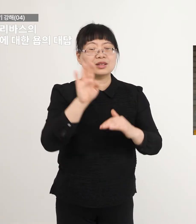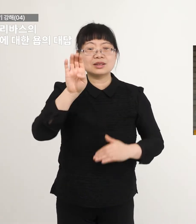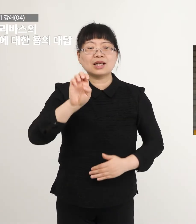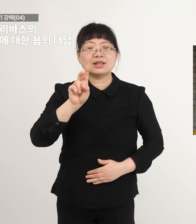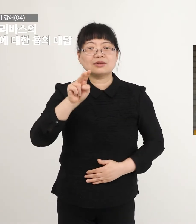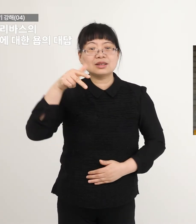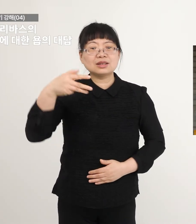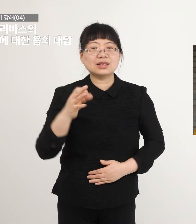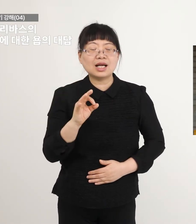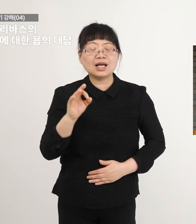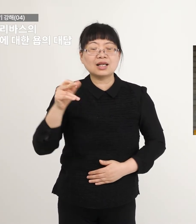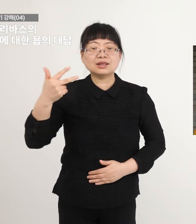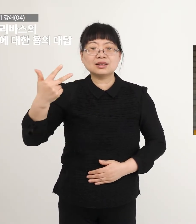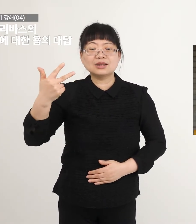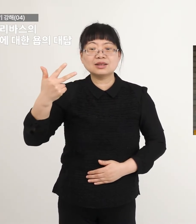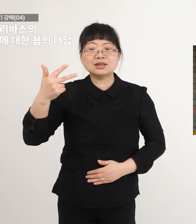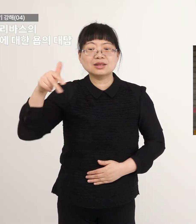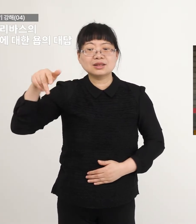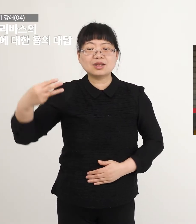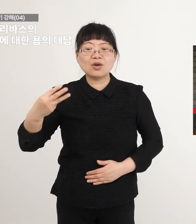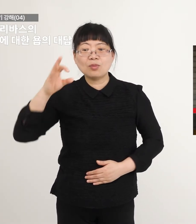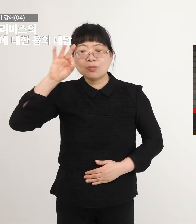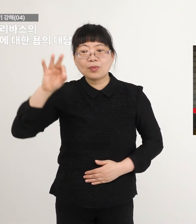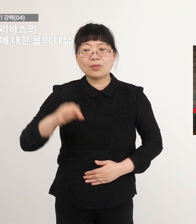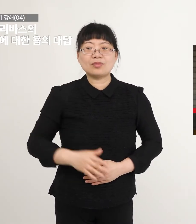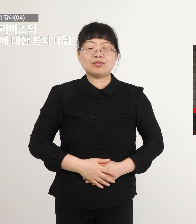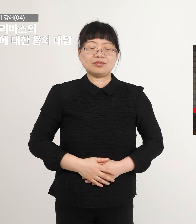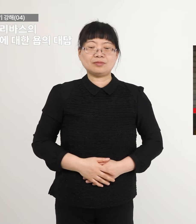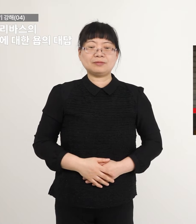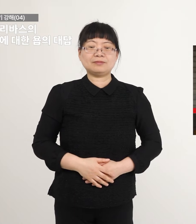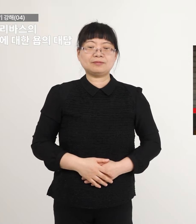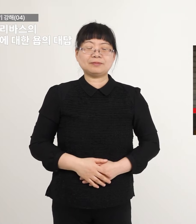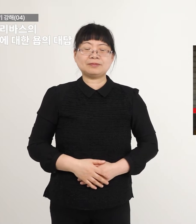42장 한번 7절을 좀 띄워주실까요?